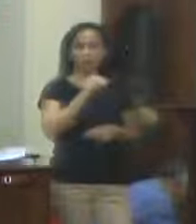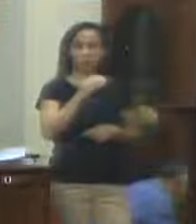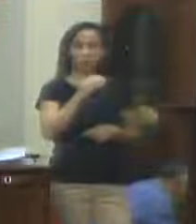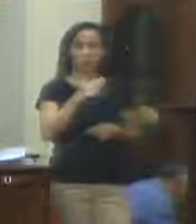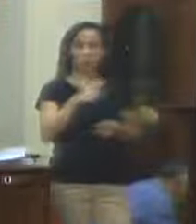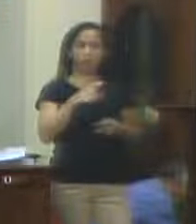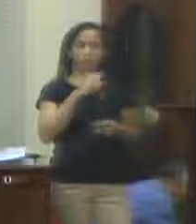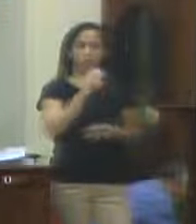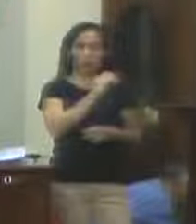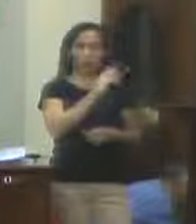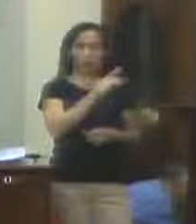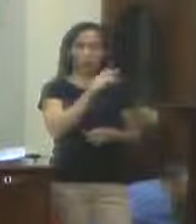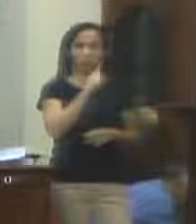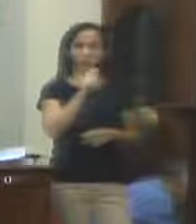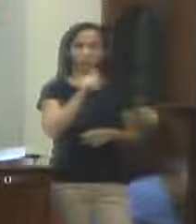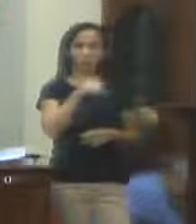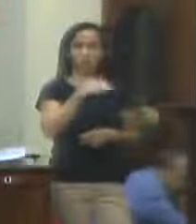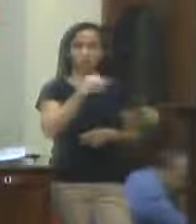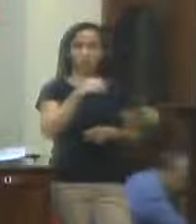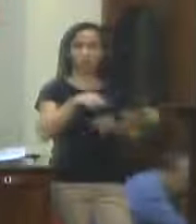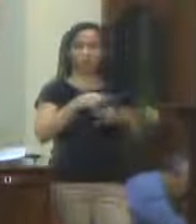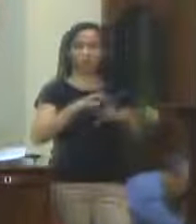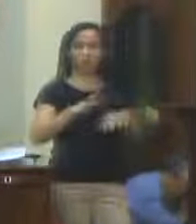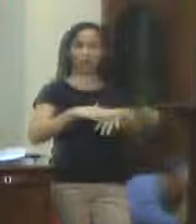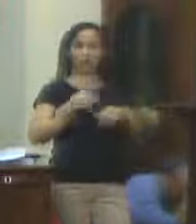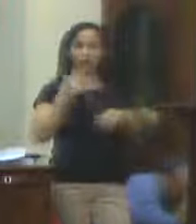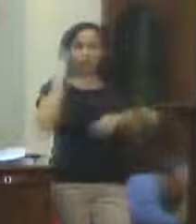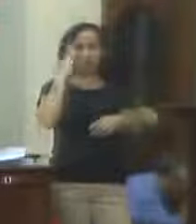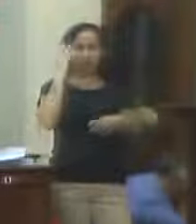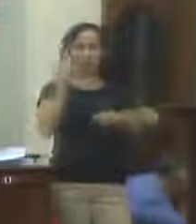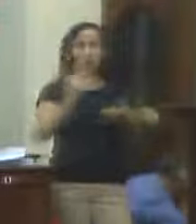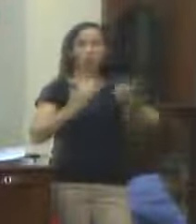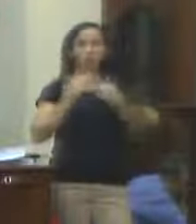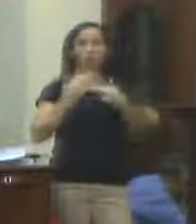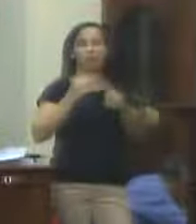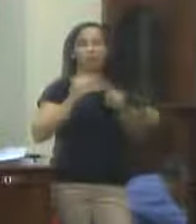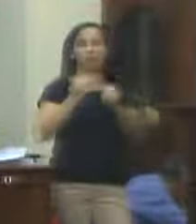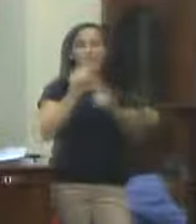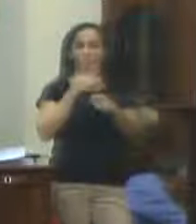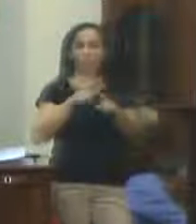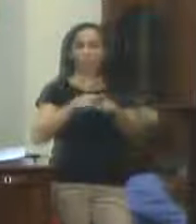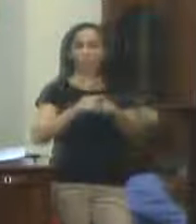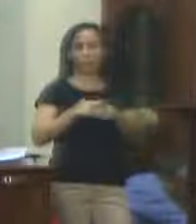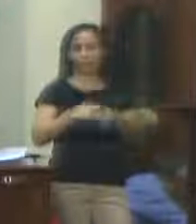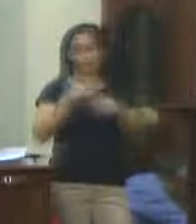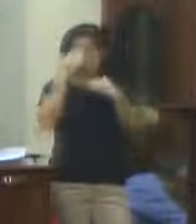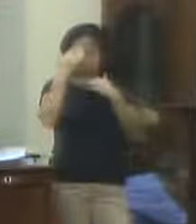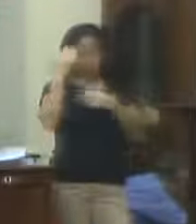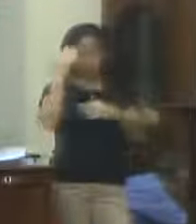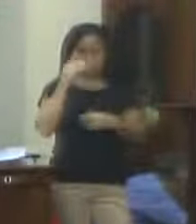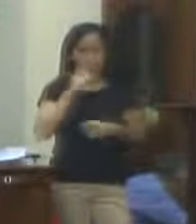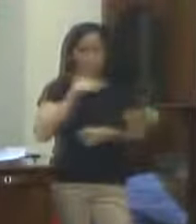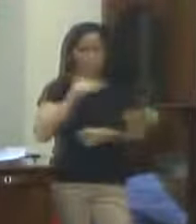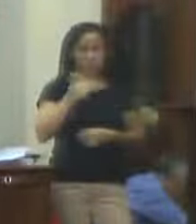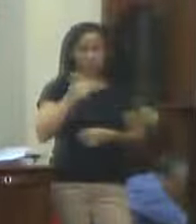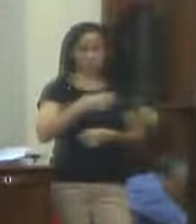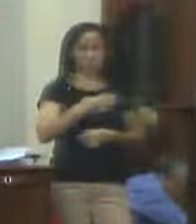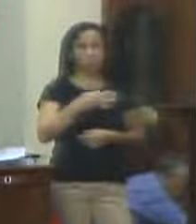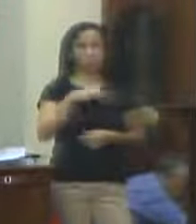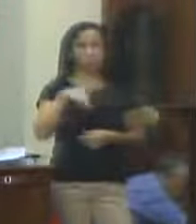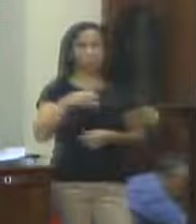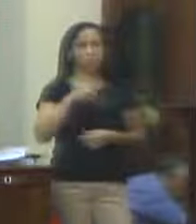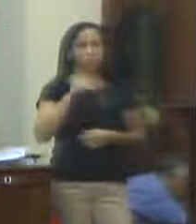praças do município. Sem mais para o momento de resposta positiva, renovo meus votos de alta consideração e apreço. Sala de sessões 14 de março,